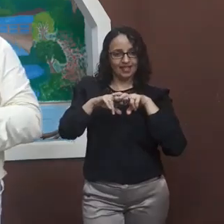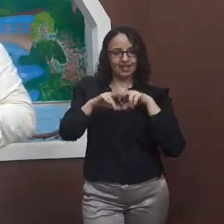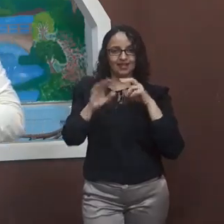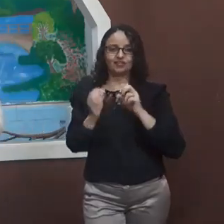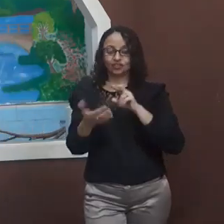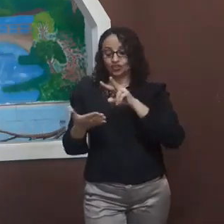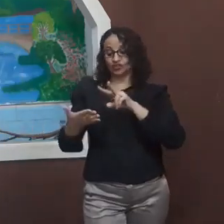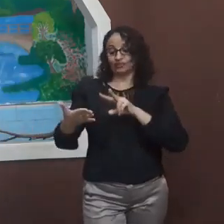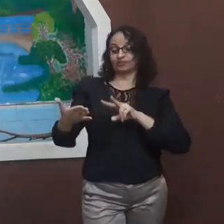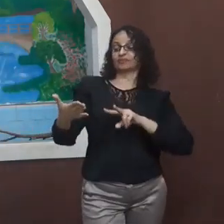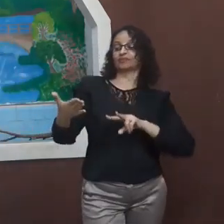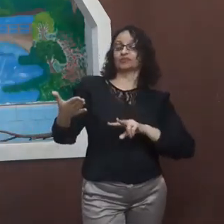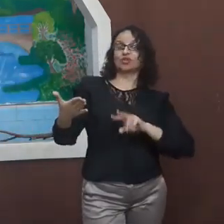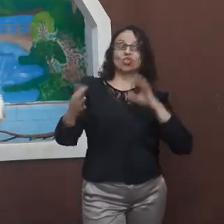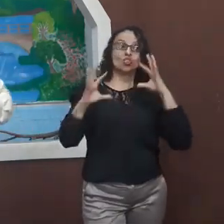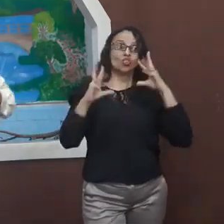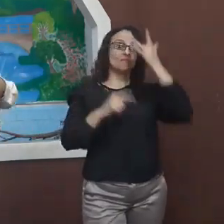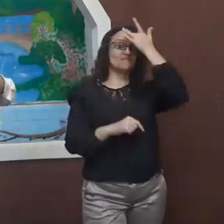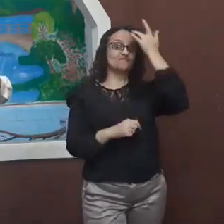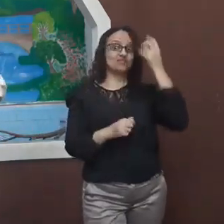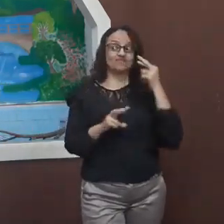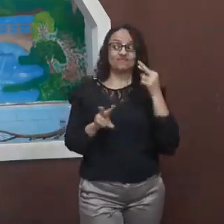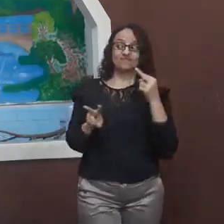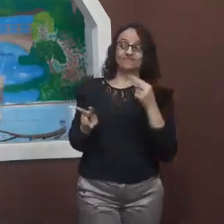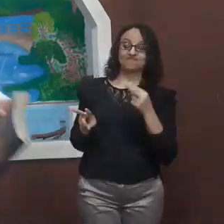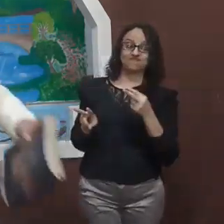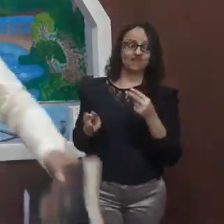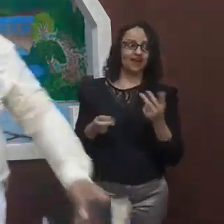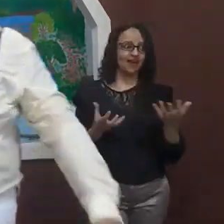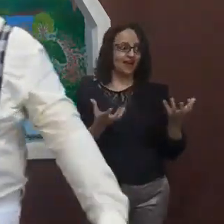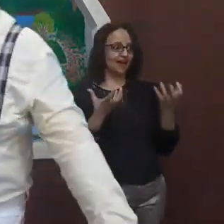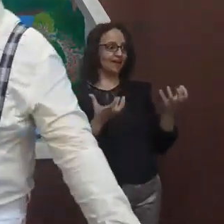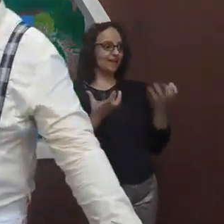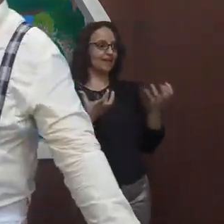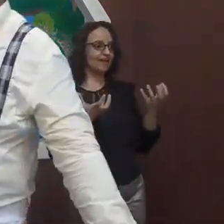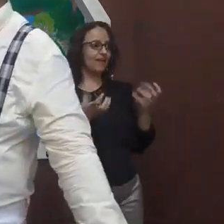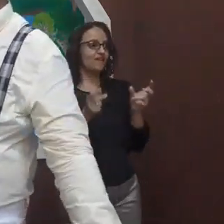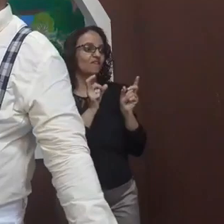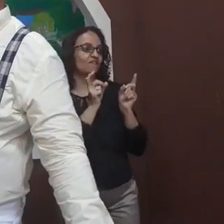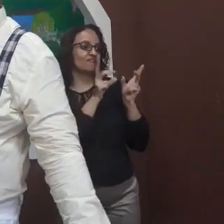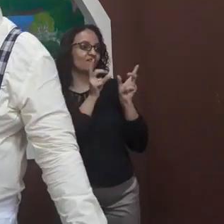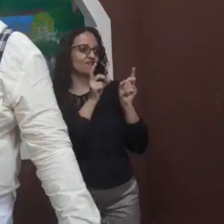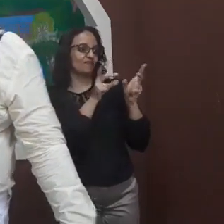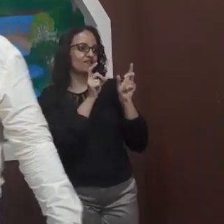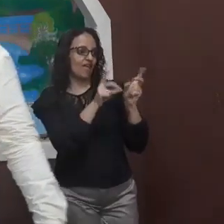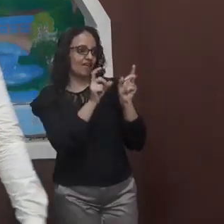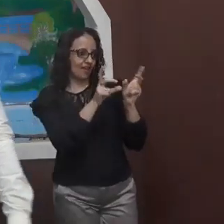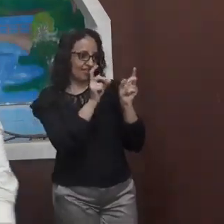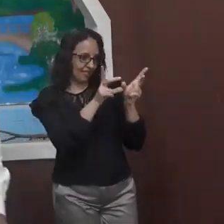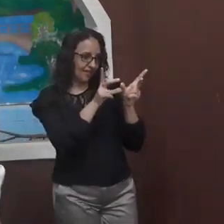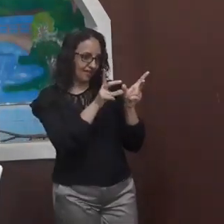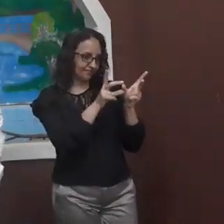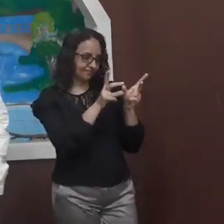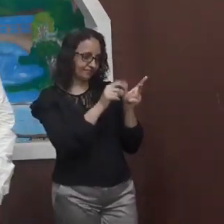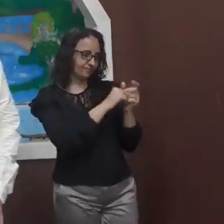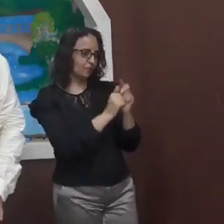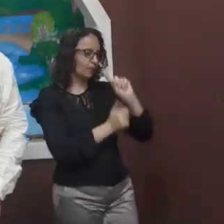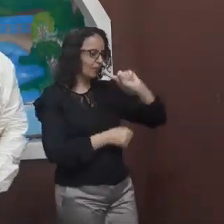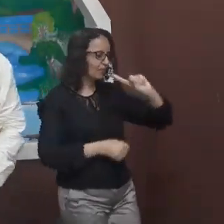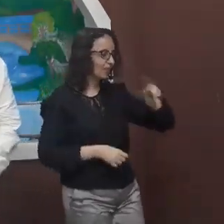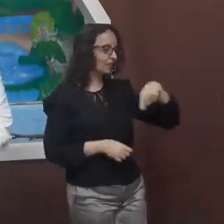tudo, né? Todo mundo vê isso aí, né? Porque quer que consuma essa imagem. Mas depois que